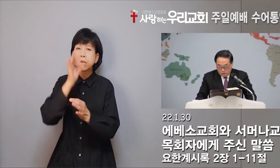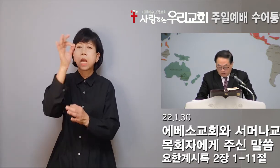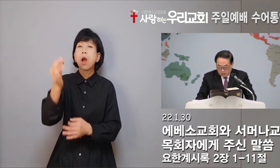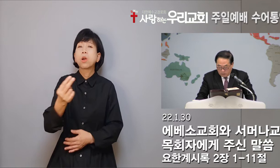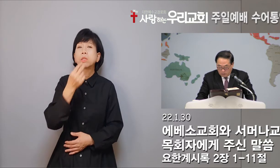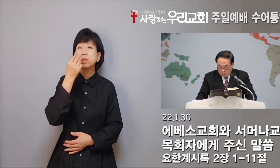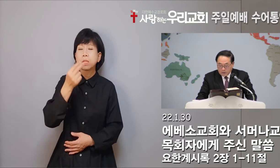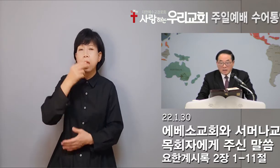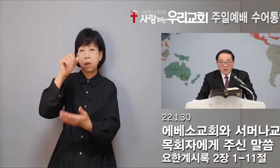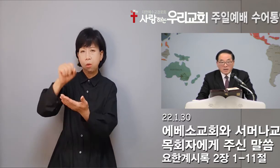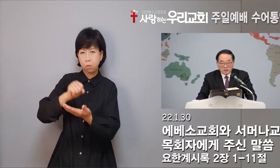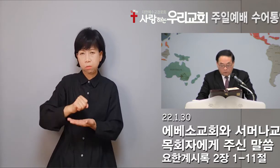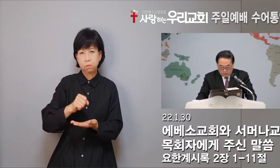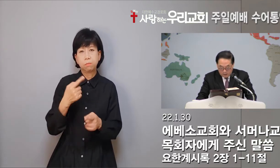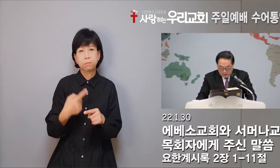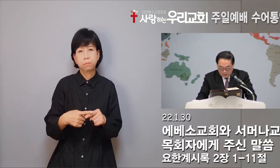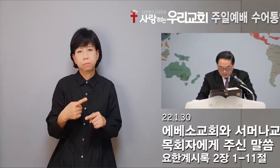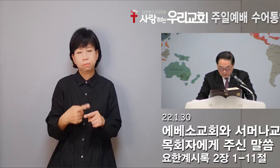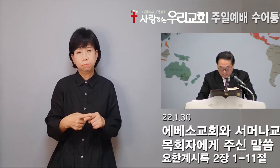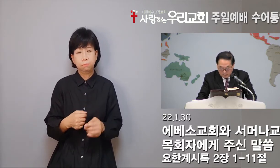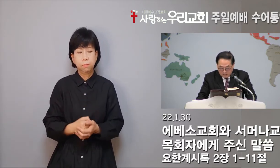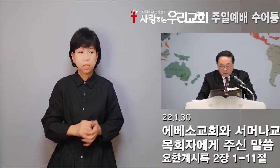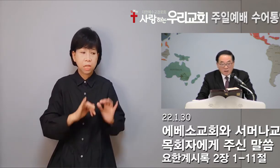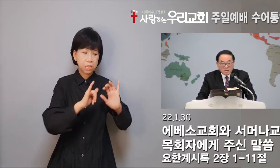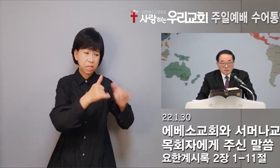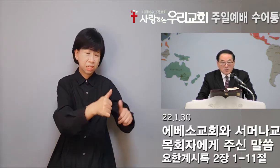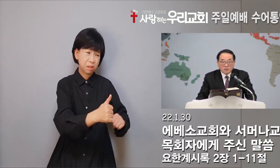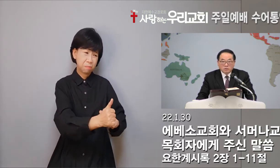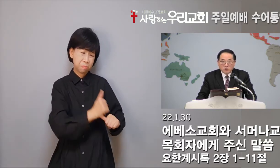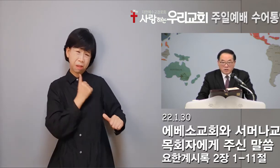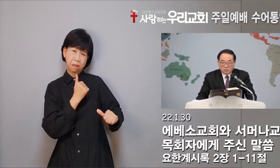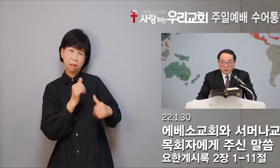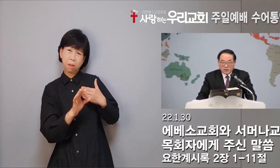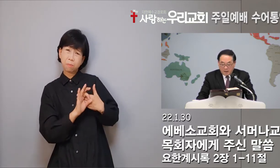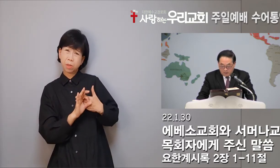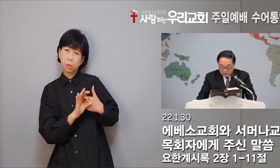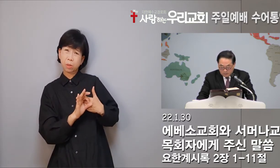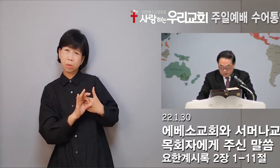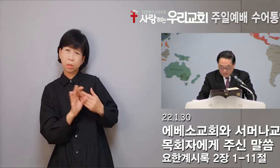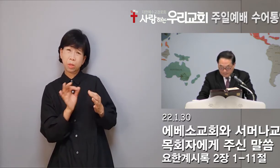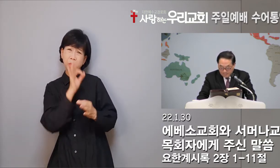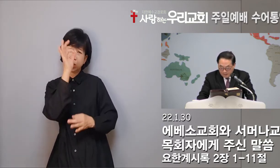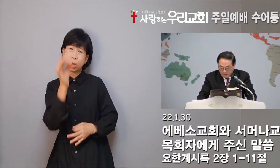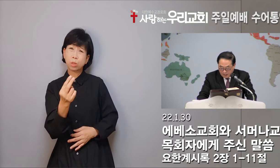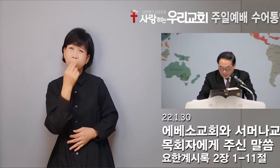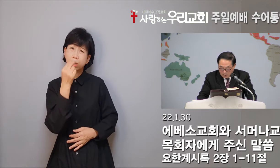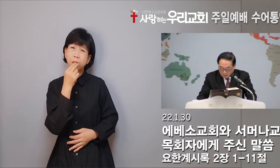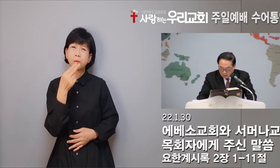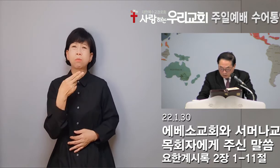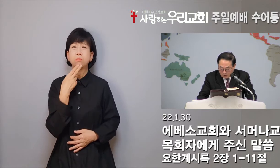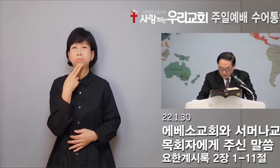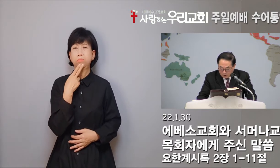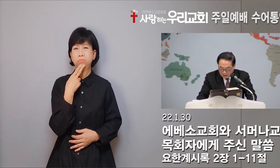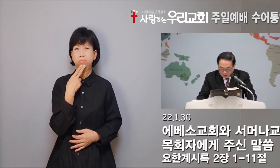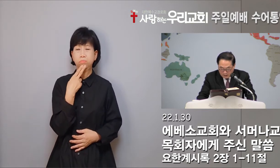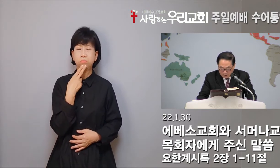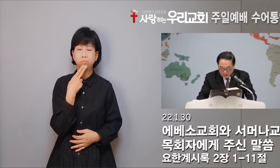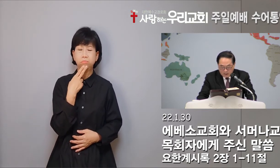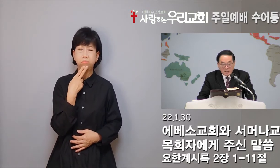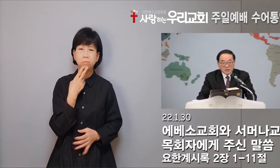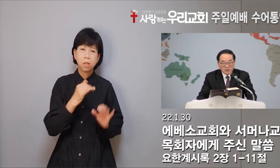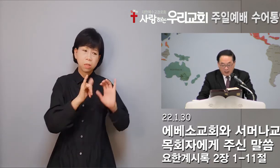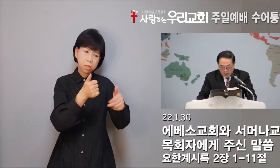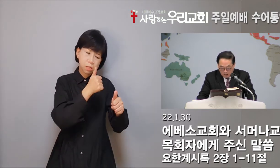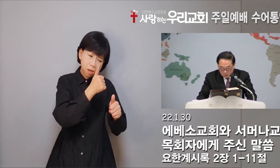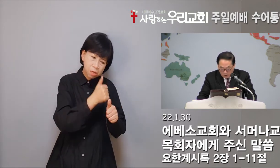곧 죄에 지고 사탄에 지고 세상에 지는 자는 영생을 누리지 못한다는 것입니다. 하나님께로 난자마다